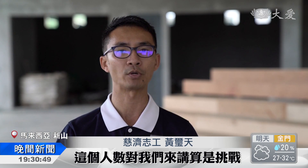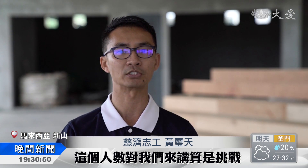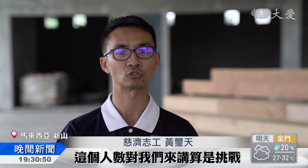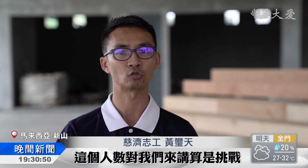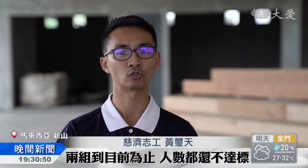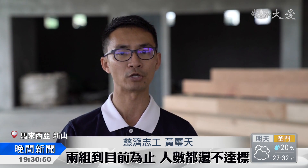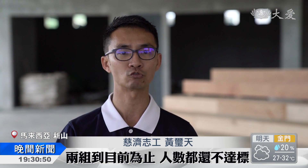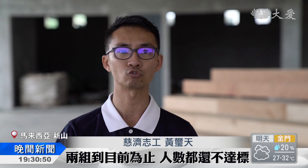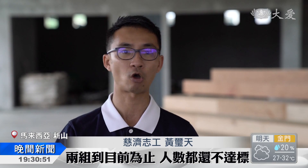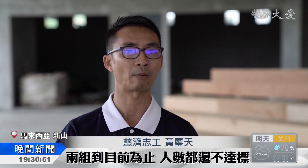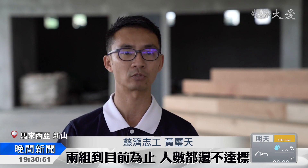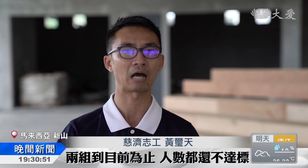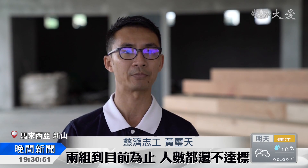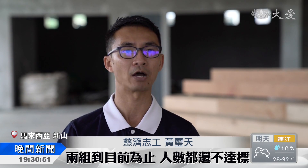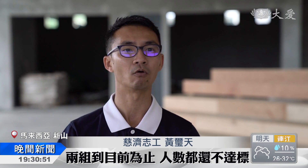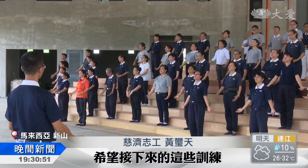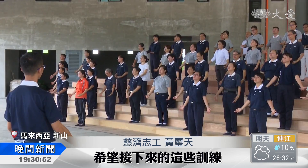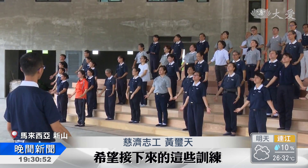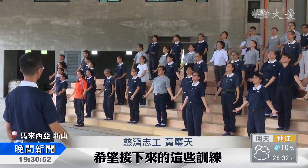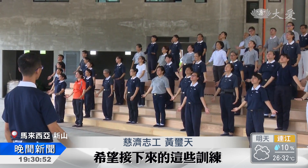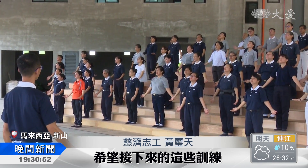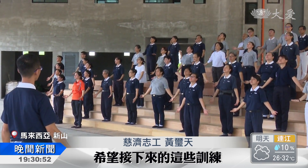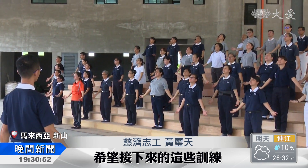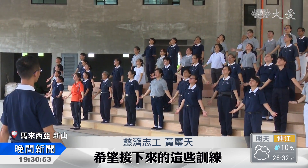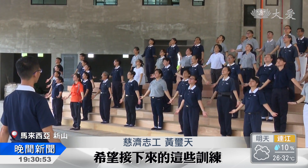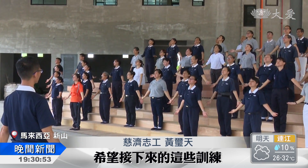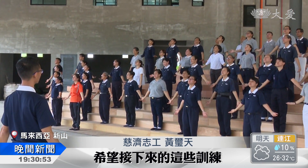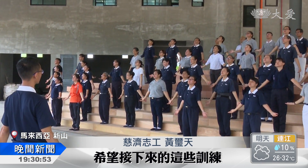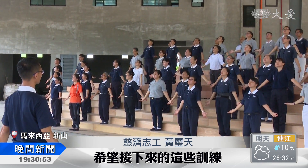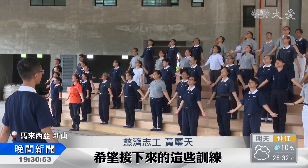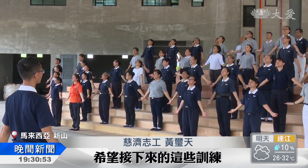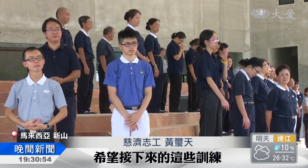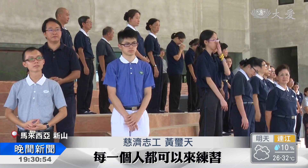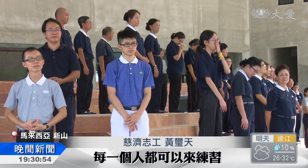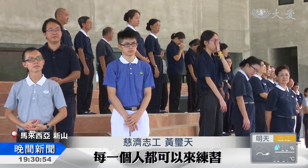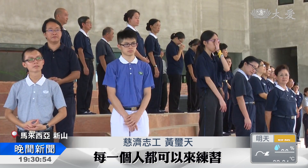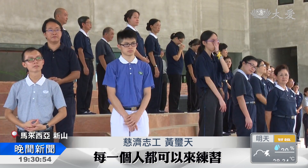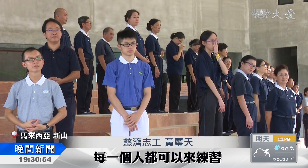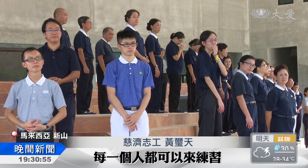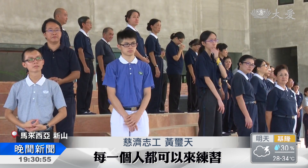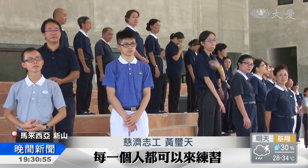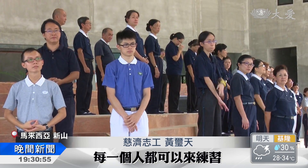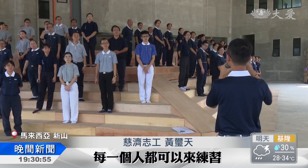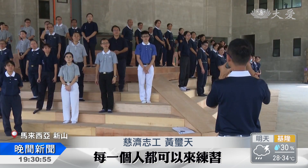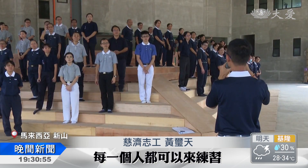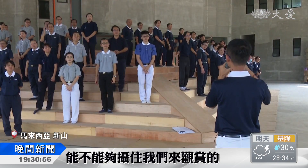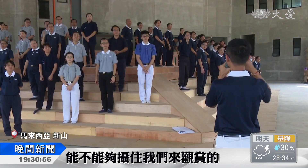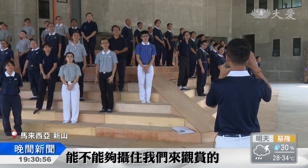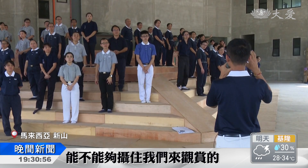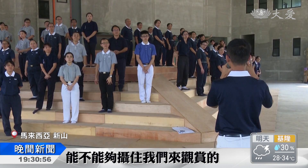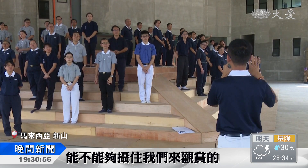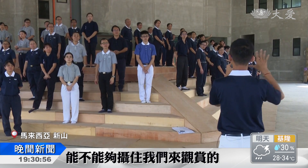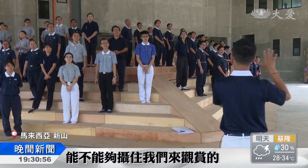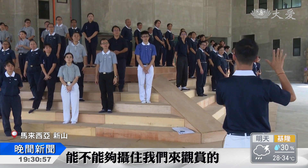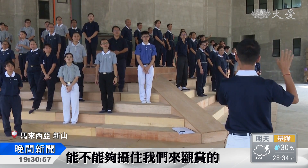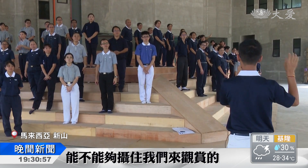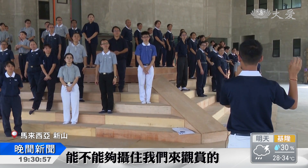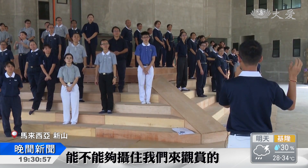為止人數都還不達標希望接下來的這些訓練每一個人都可以來練習能不能夠涉助我們來